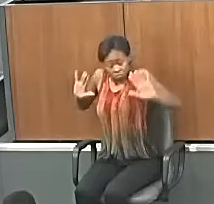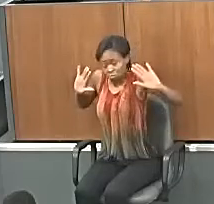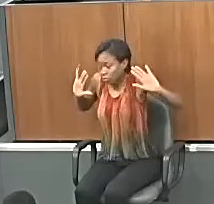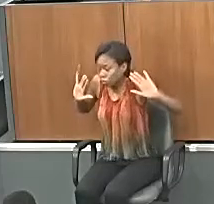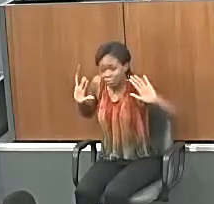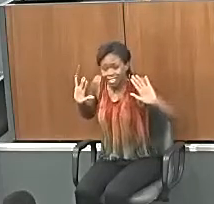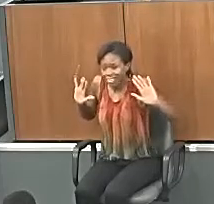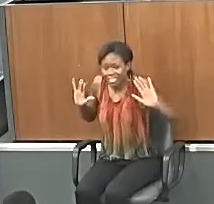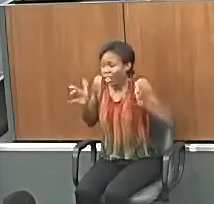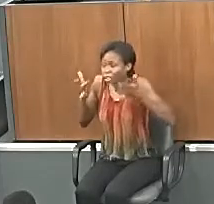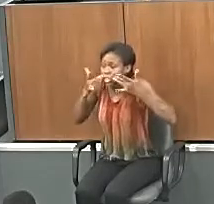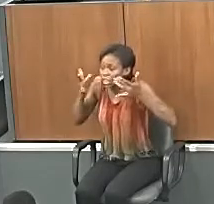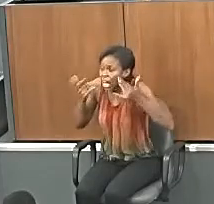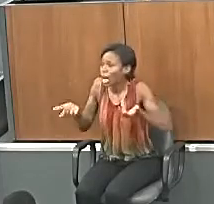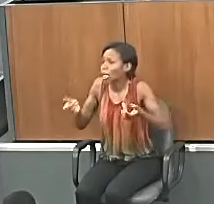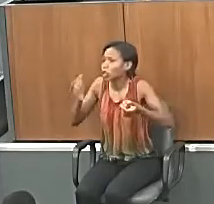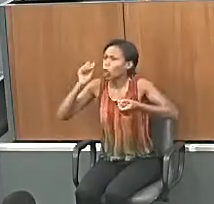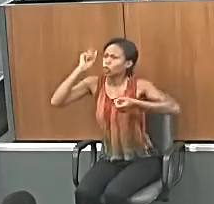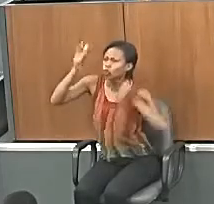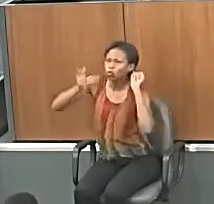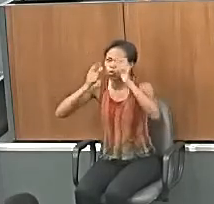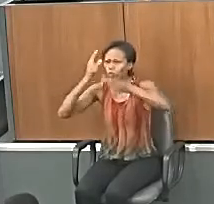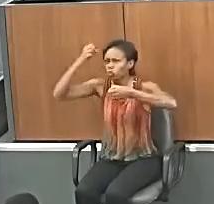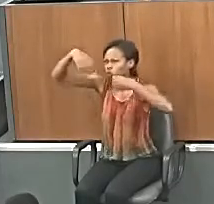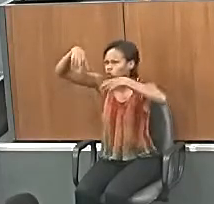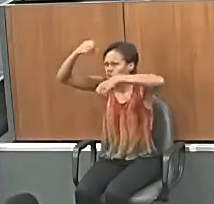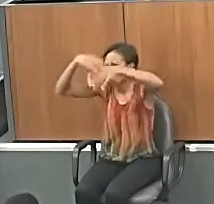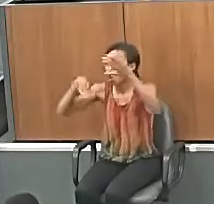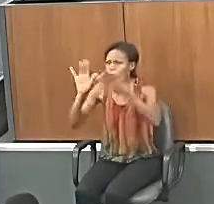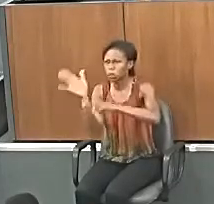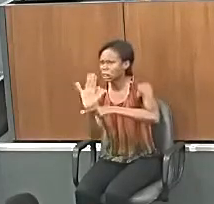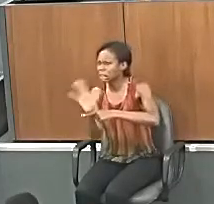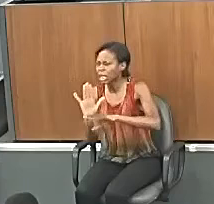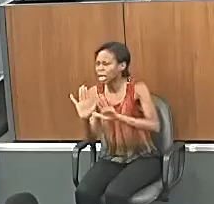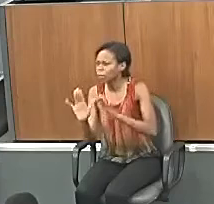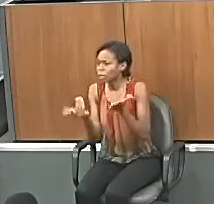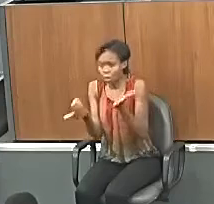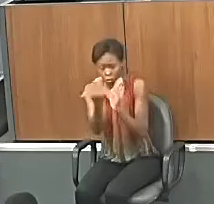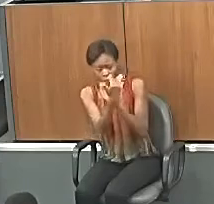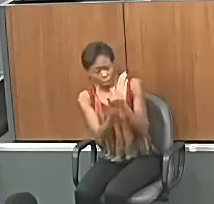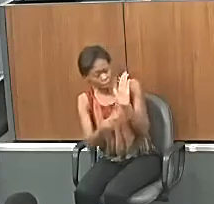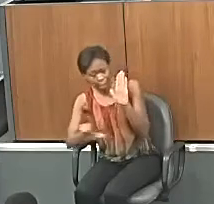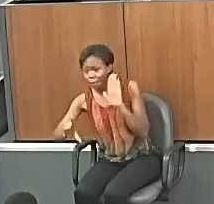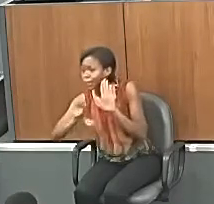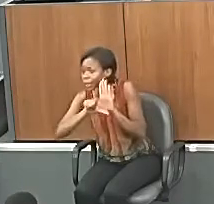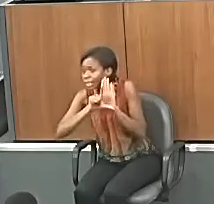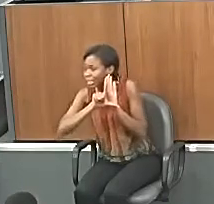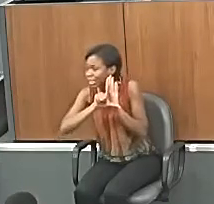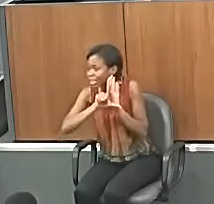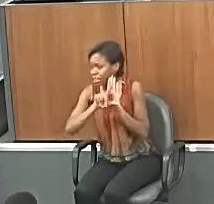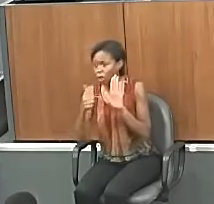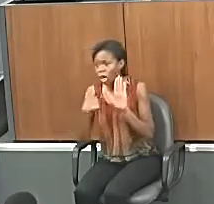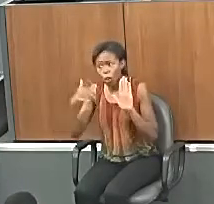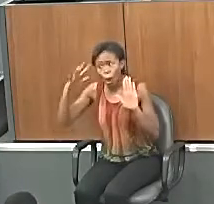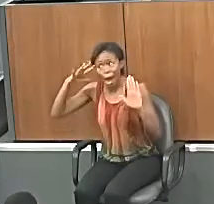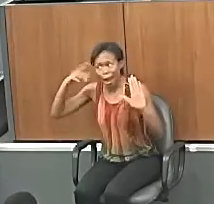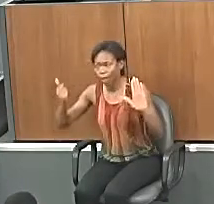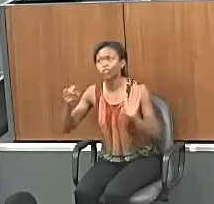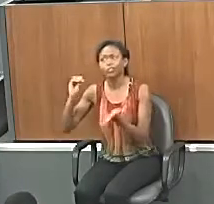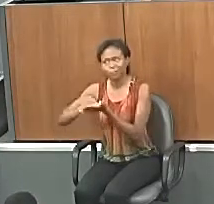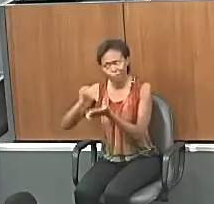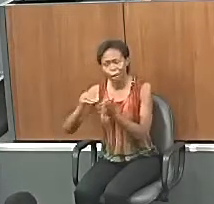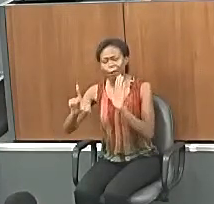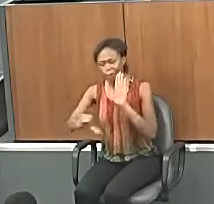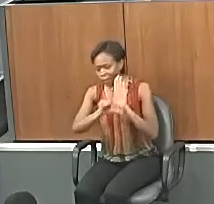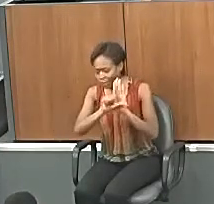teatro ou do cinema e assim diz a constituição então entendo inconstitucional posso ser criticado é